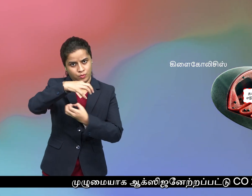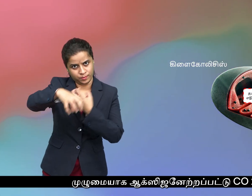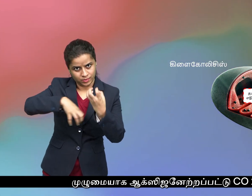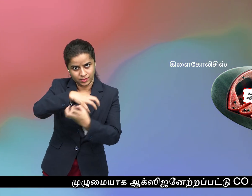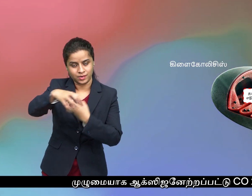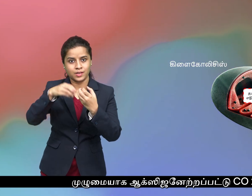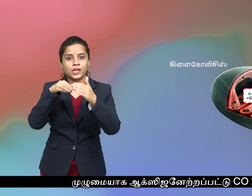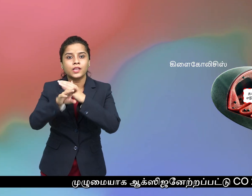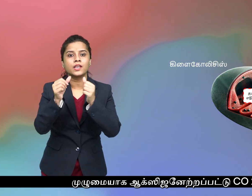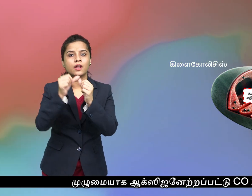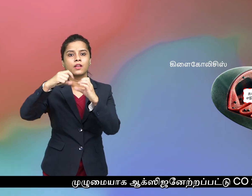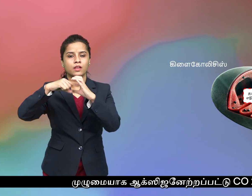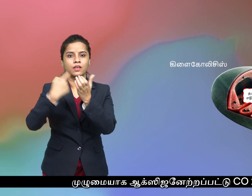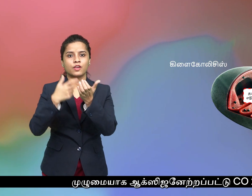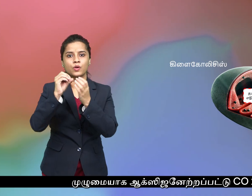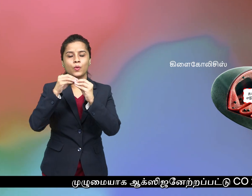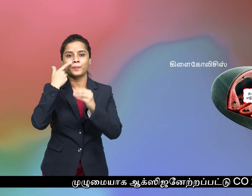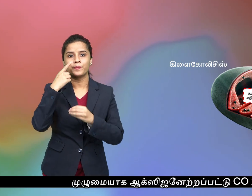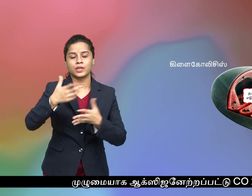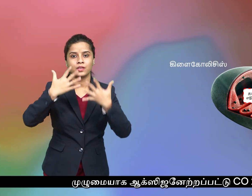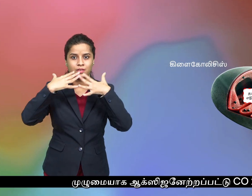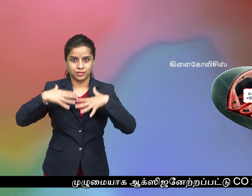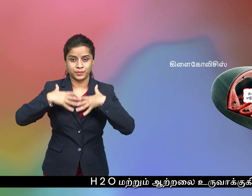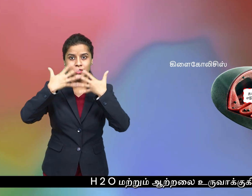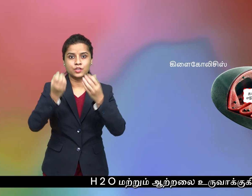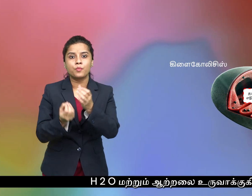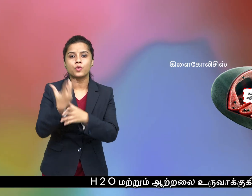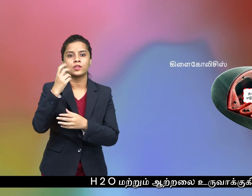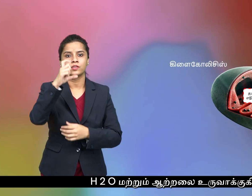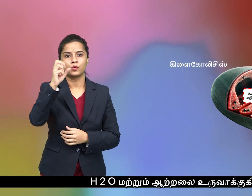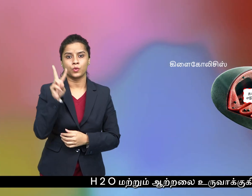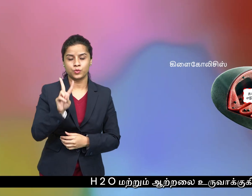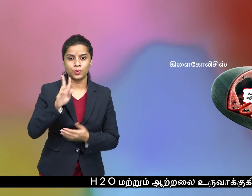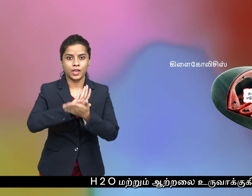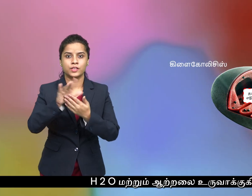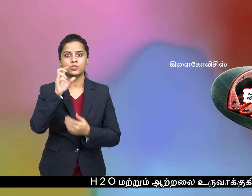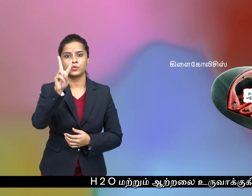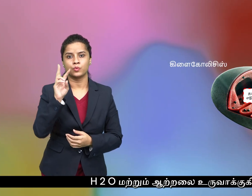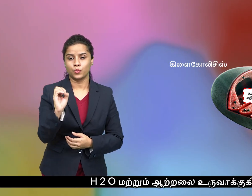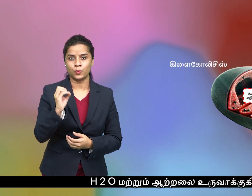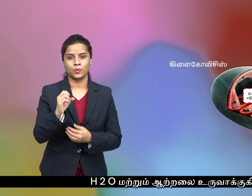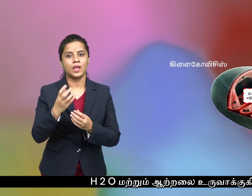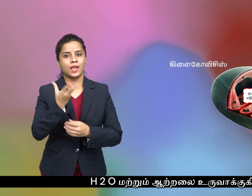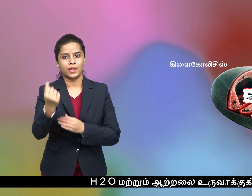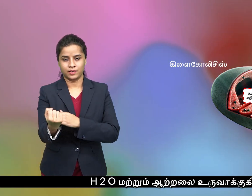முழுமையாக ஆக்சிஜனேற்றப்பட்டு CO2 மற்றும் H2O மற்றும் ஆற்றலை உருவாக்குகிறது.